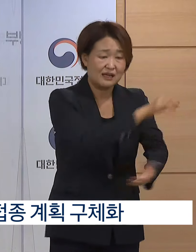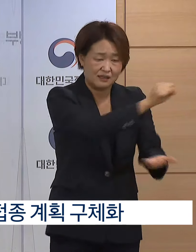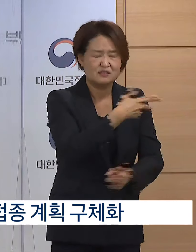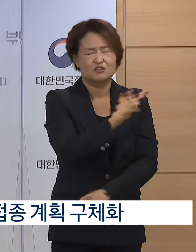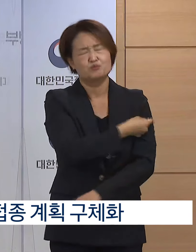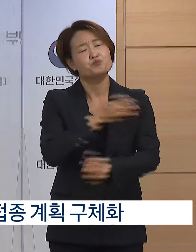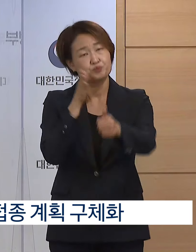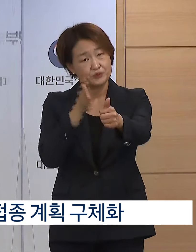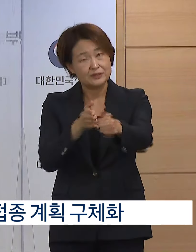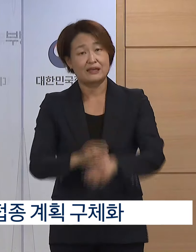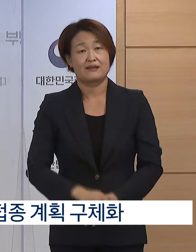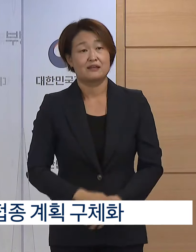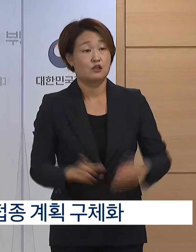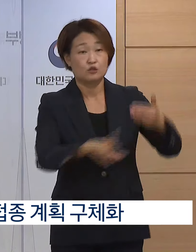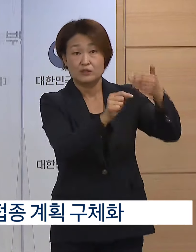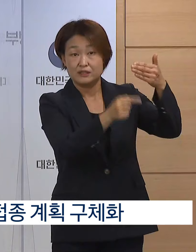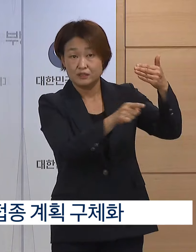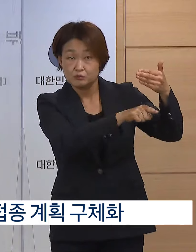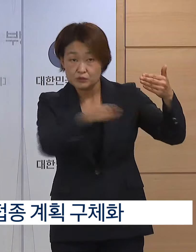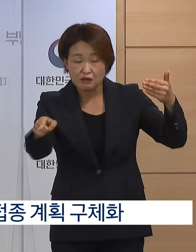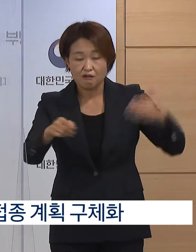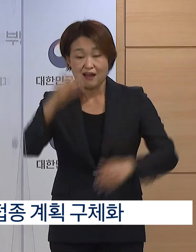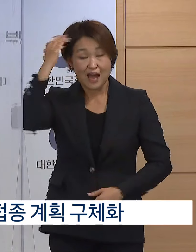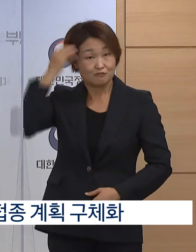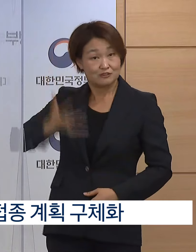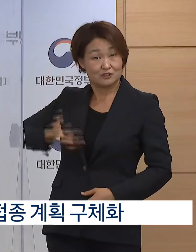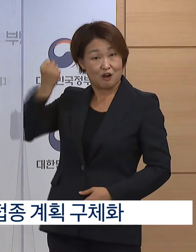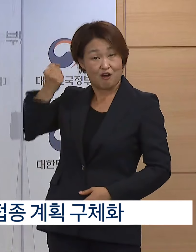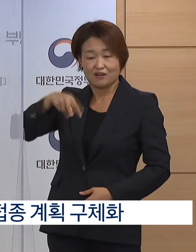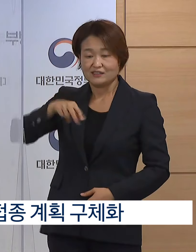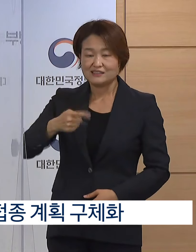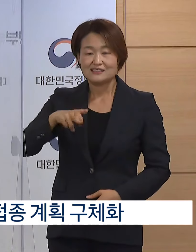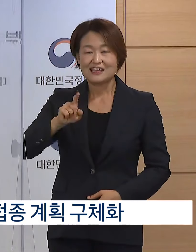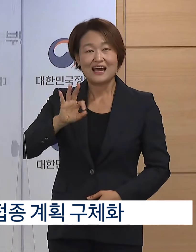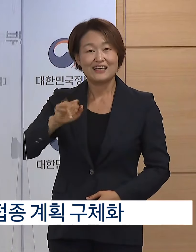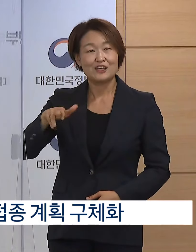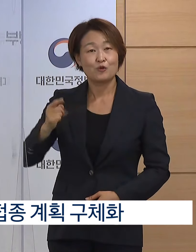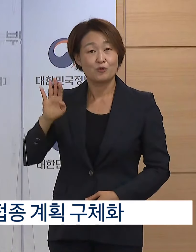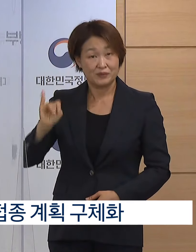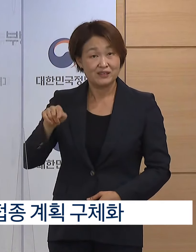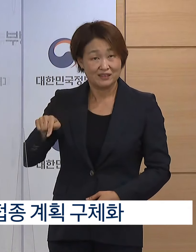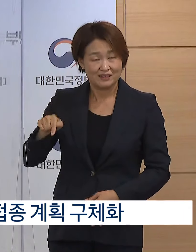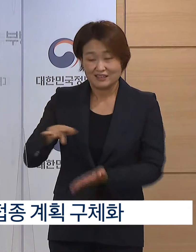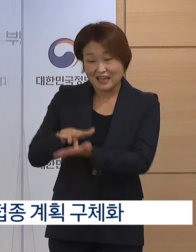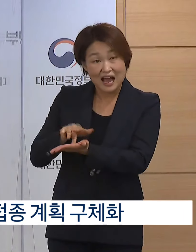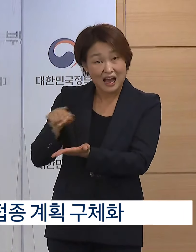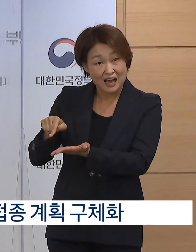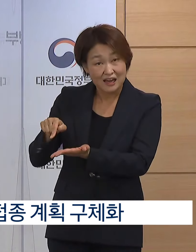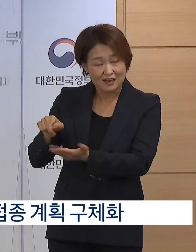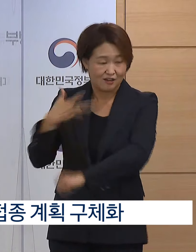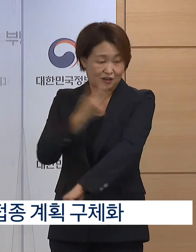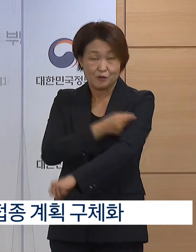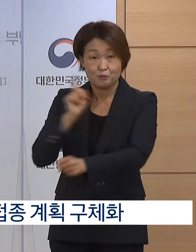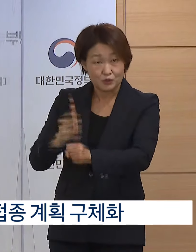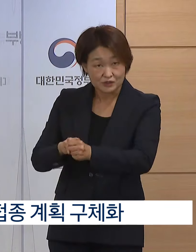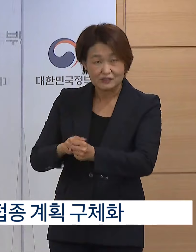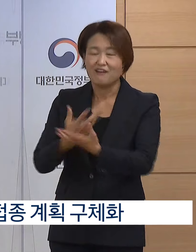관련하여 9월 1일부터 국산 1호 백신인 스카이코비언 멀티주의 사전 예약이